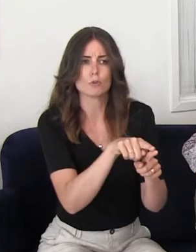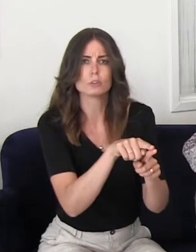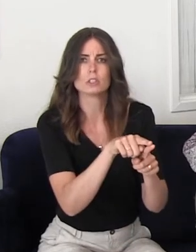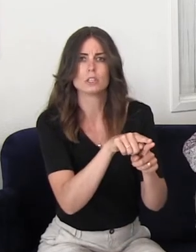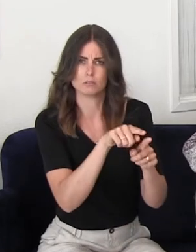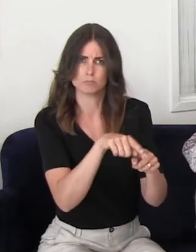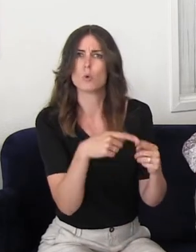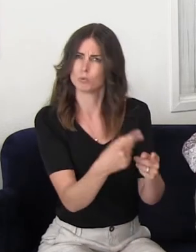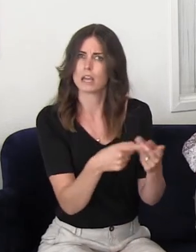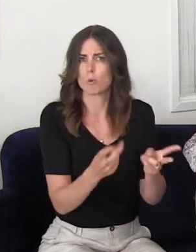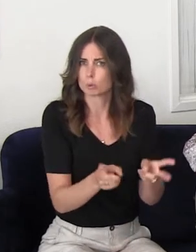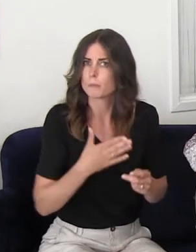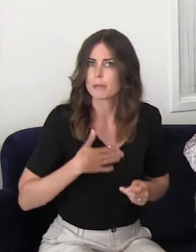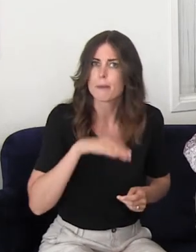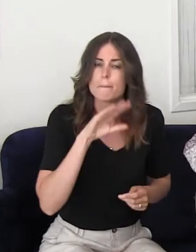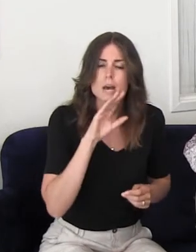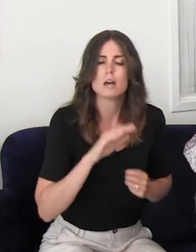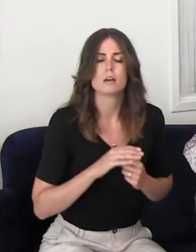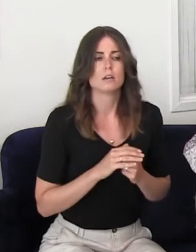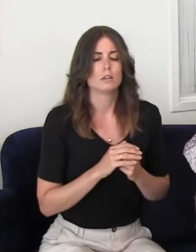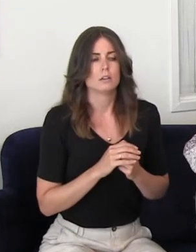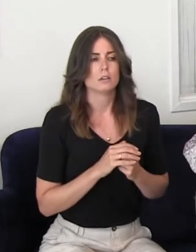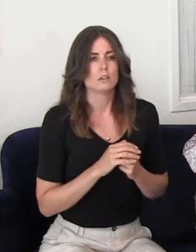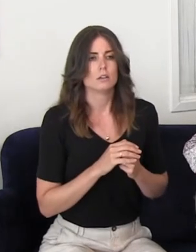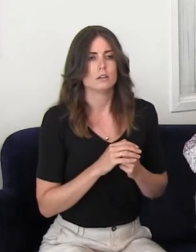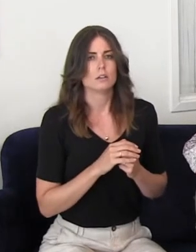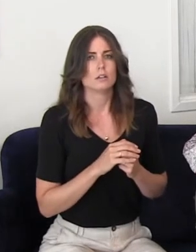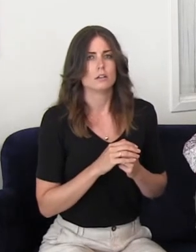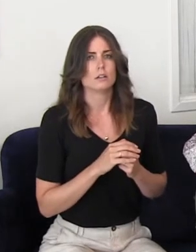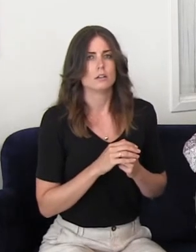dotter, som ju liksom är min mor.